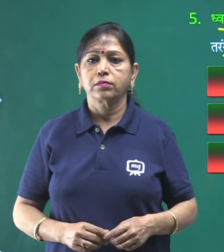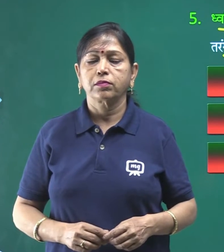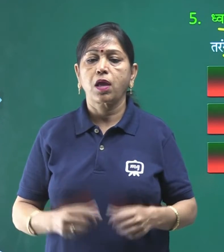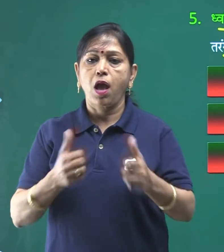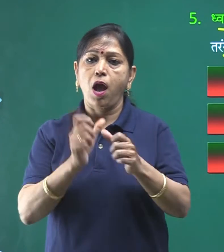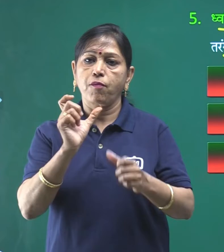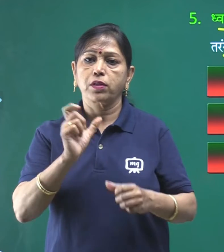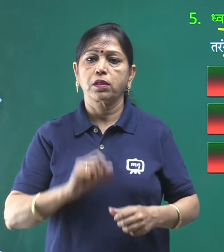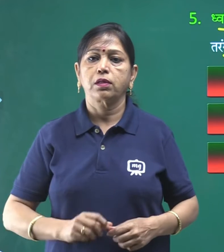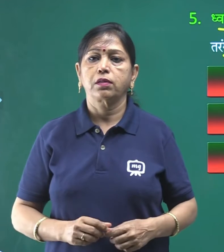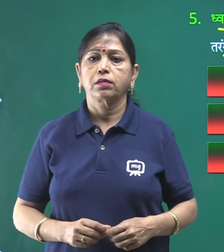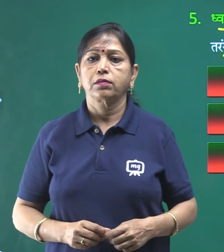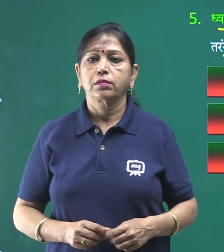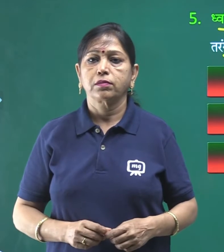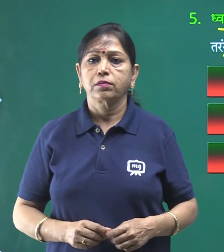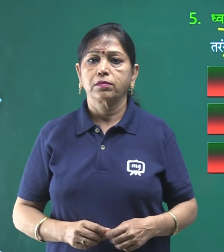आवर्ती,